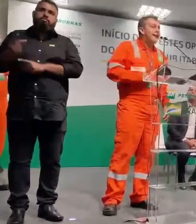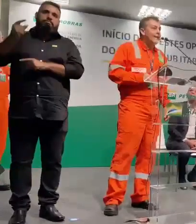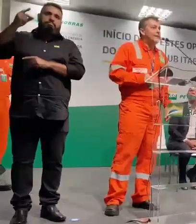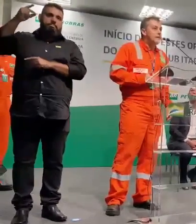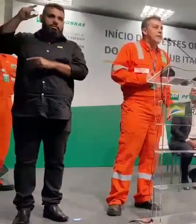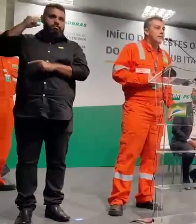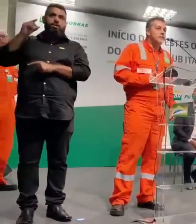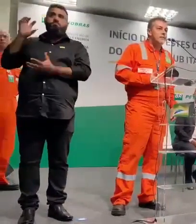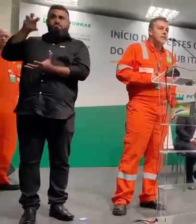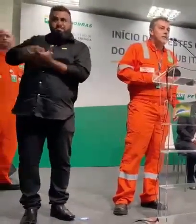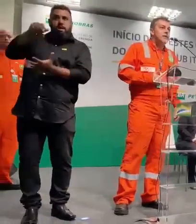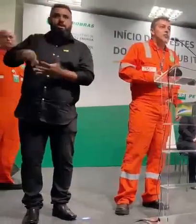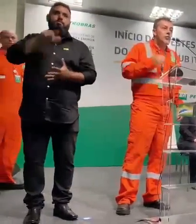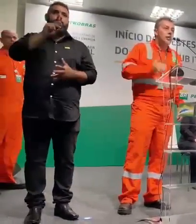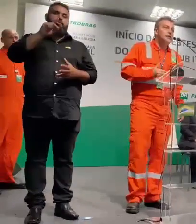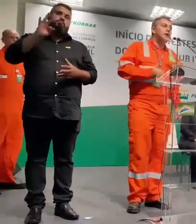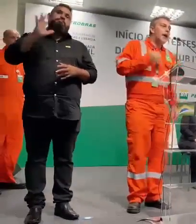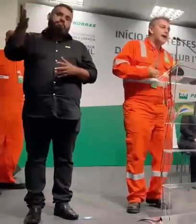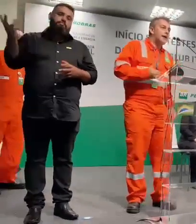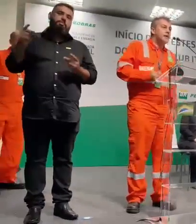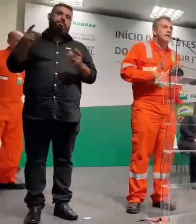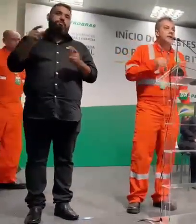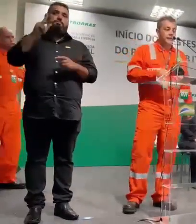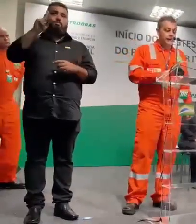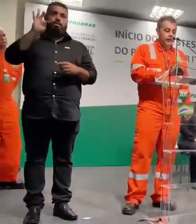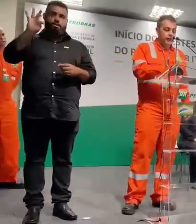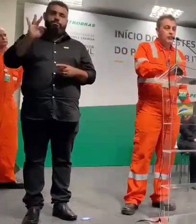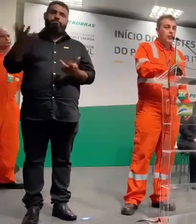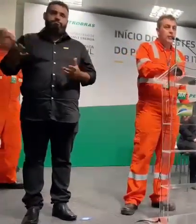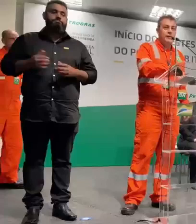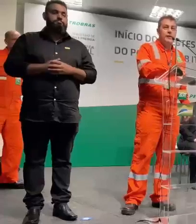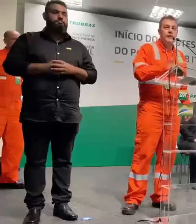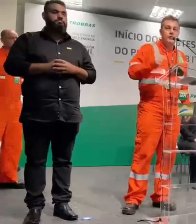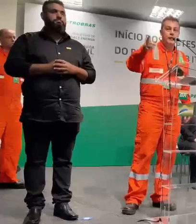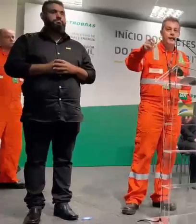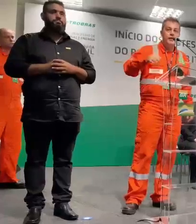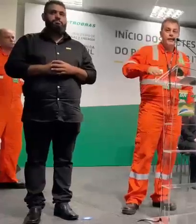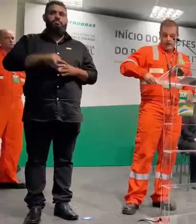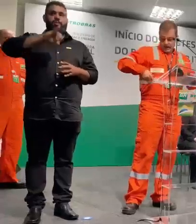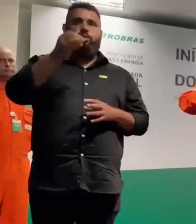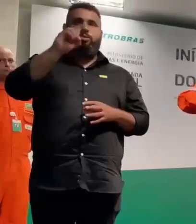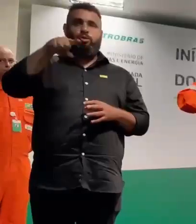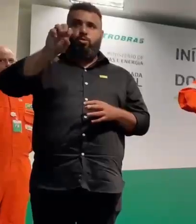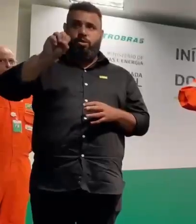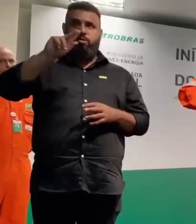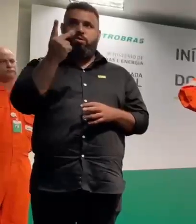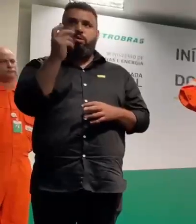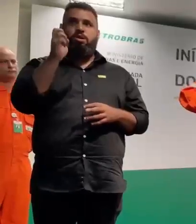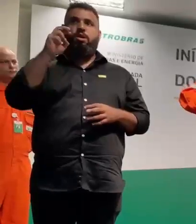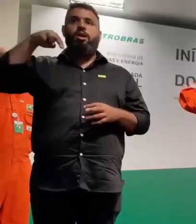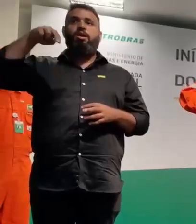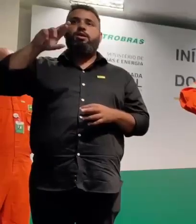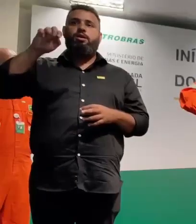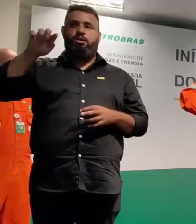foi instalada nessa empresa durante a era da gestão do PT. João Henrique, aqui no nosso